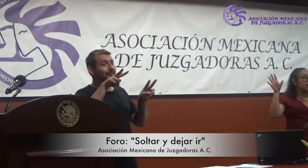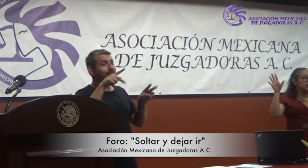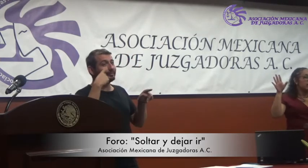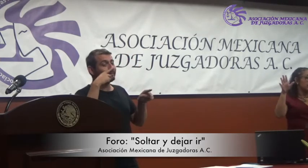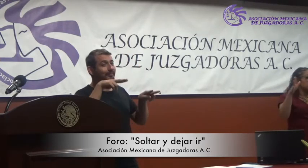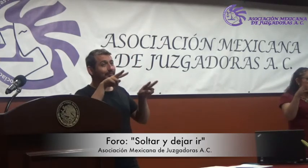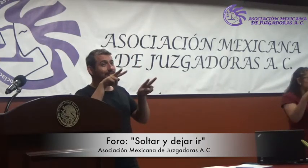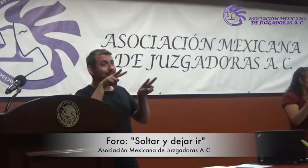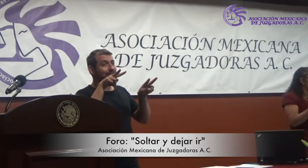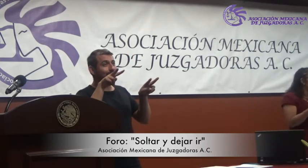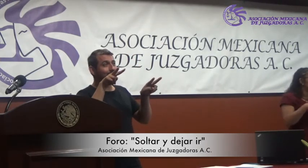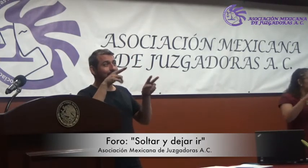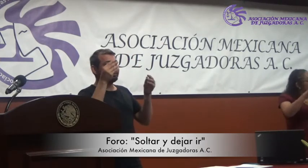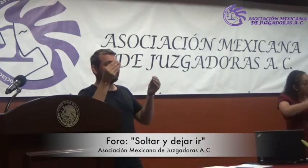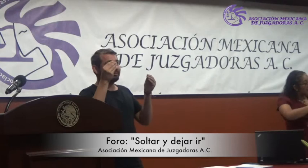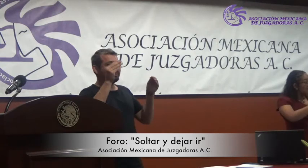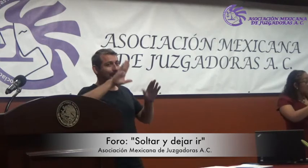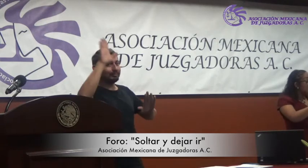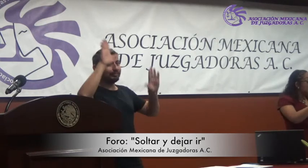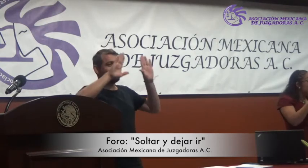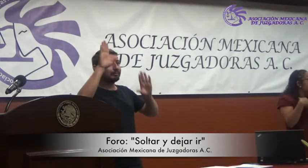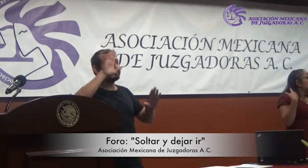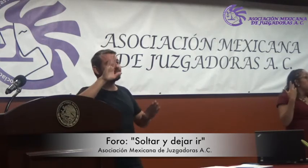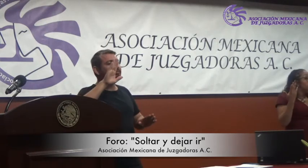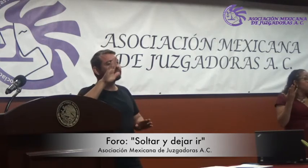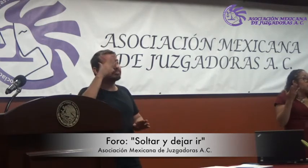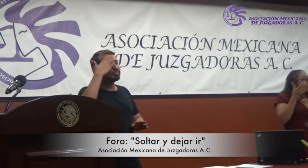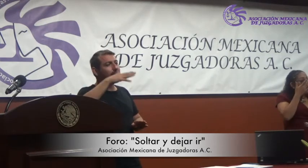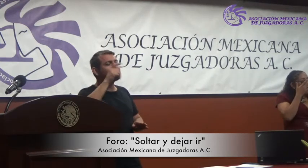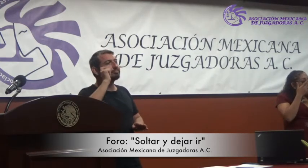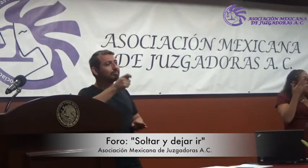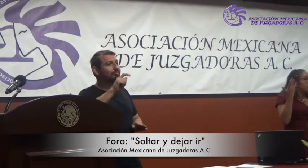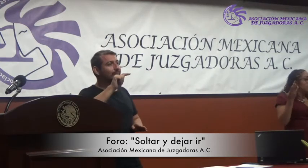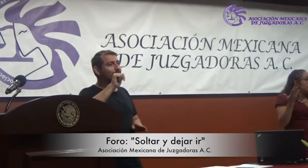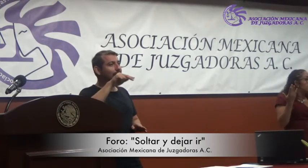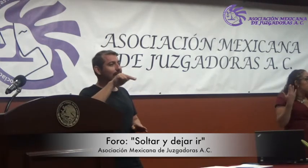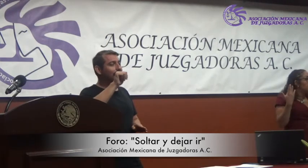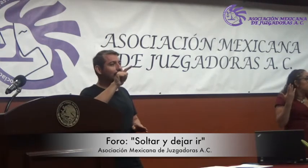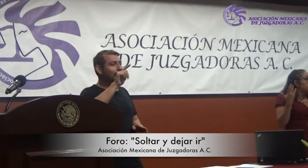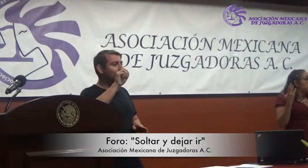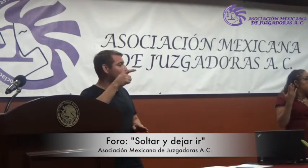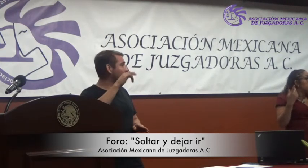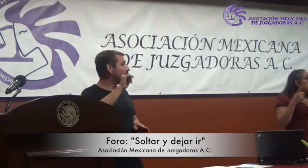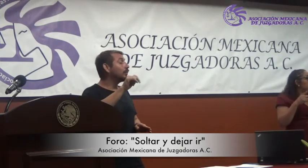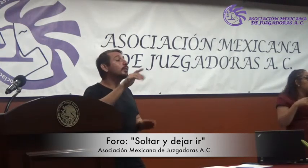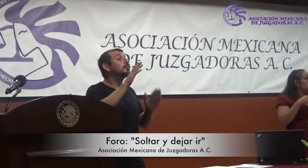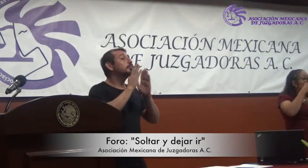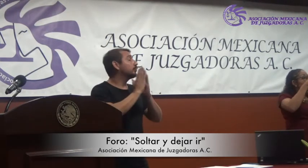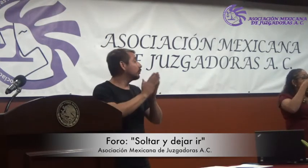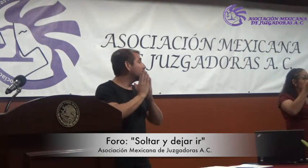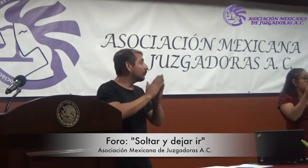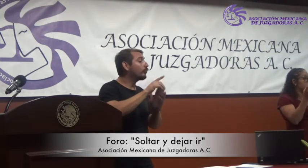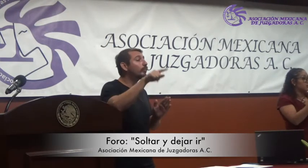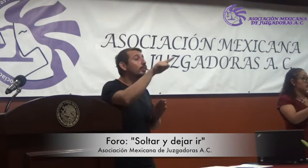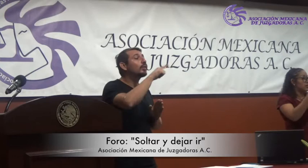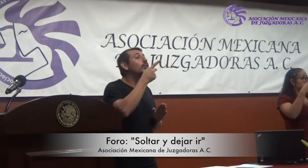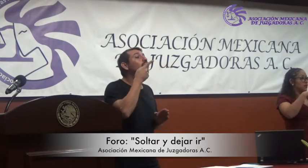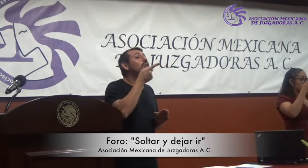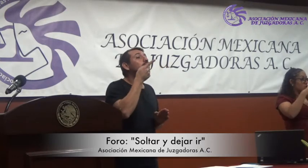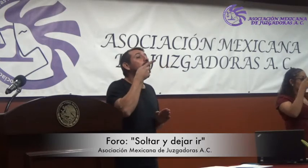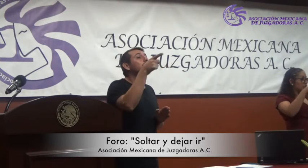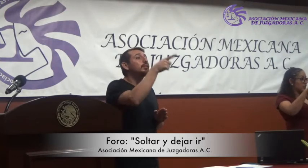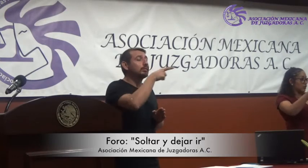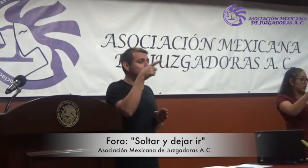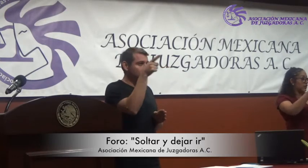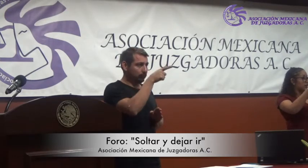La mayoría de las personas oyentes, ¿verdad? Hasta ahí. Pueden por favor levantar la mano las personas oyentes,